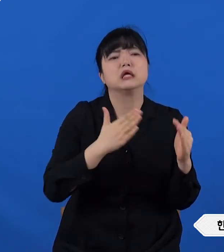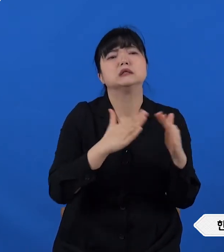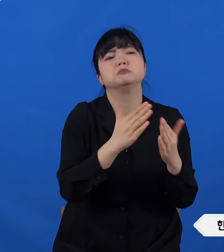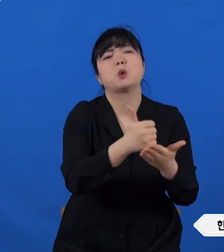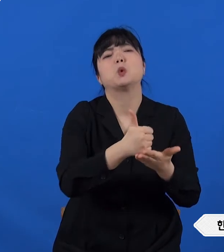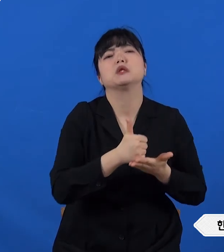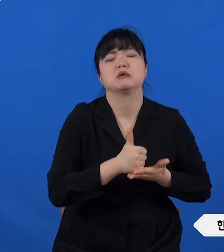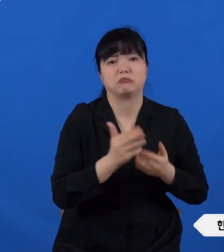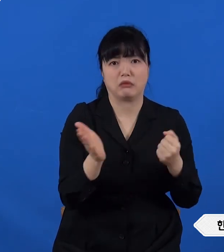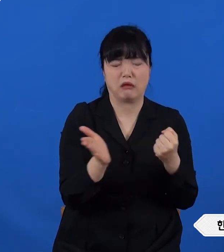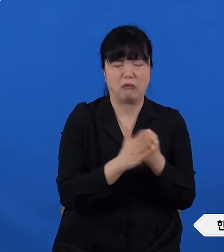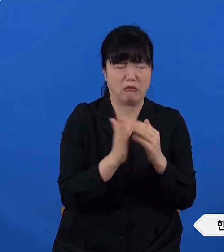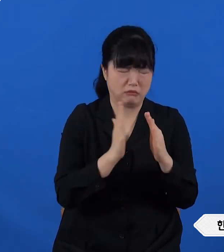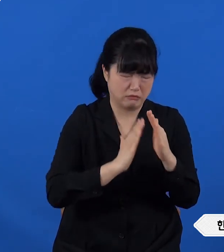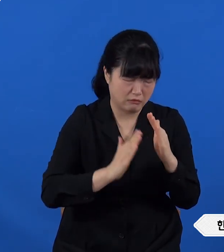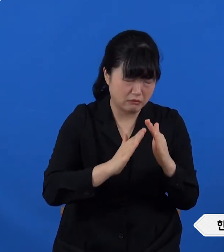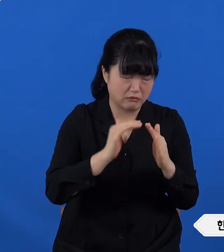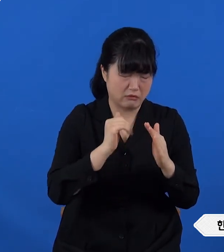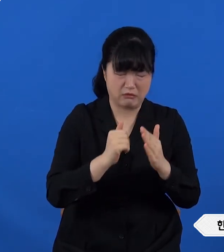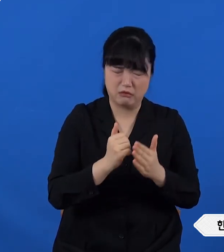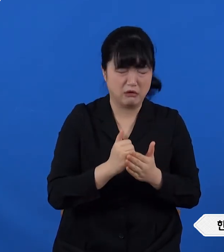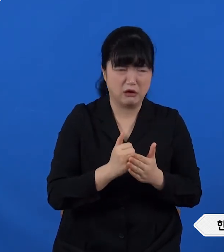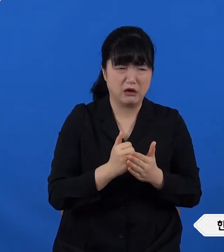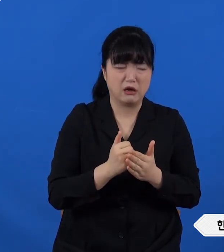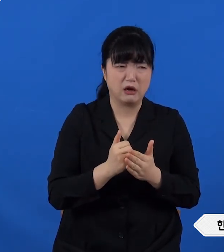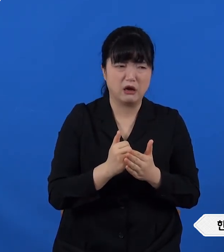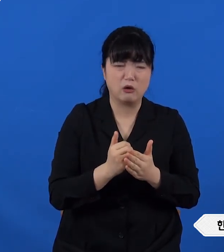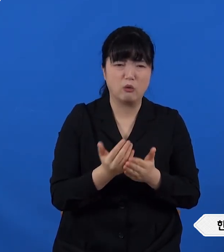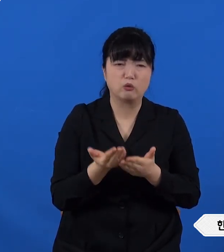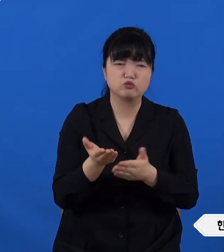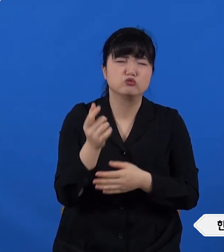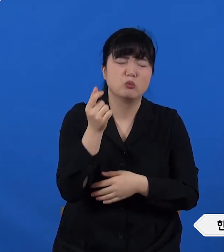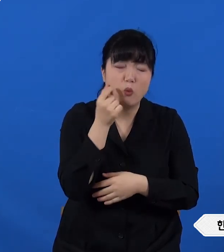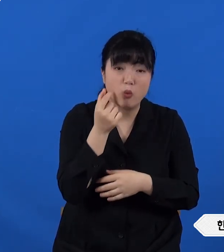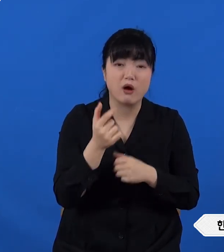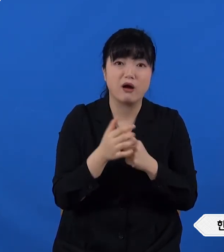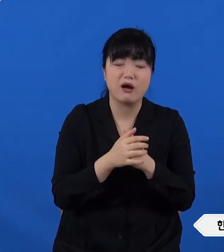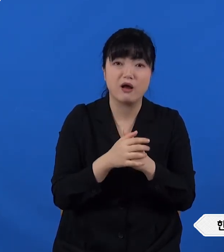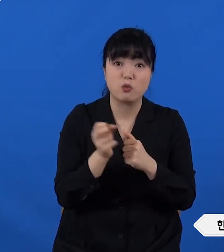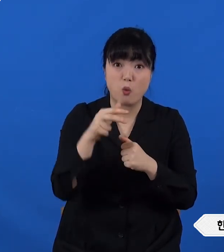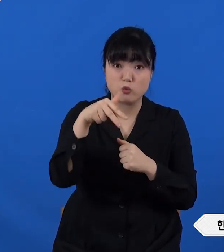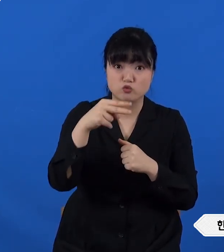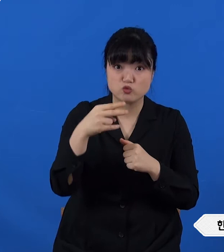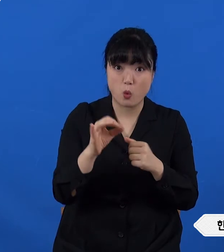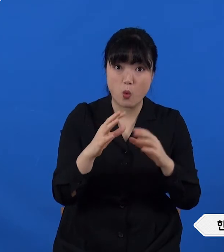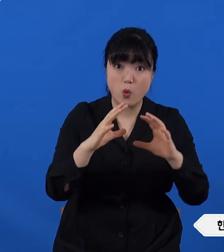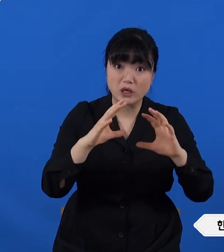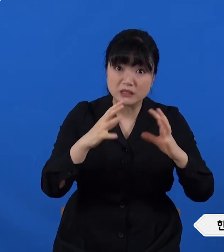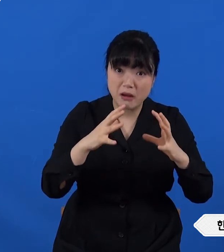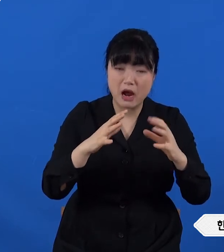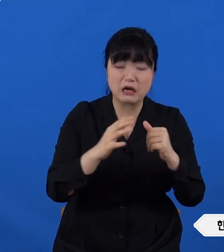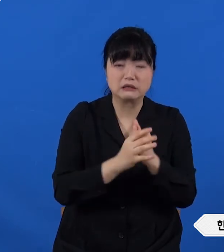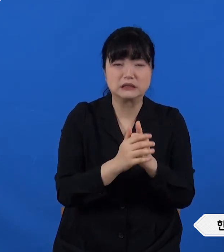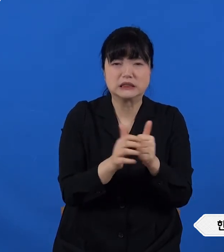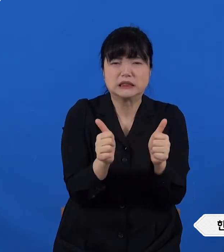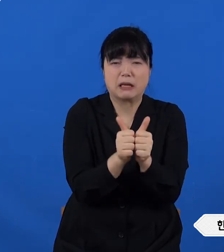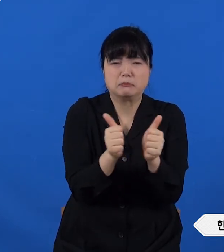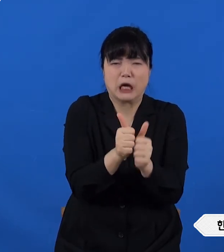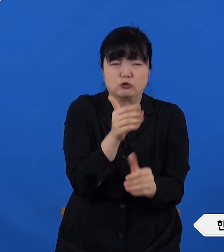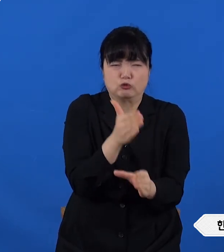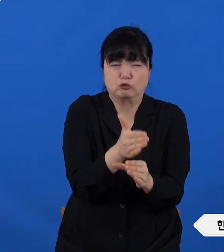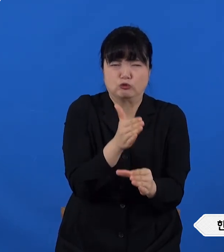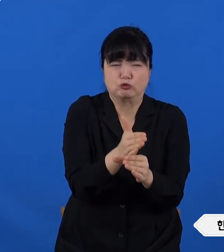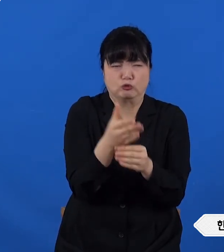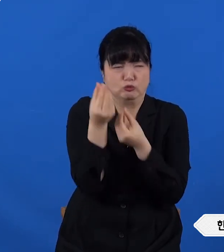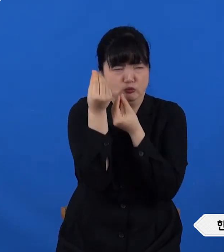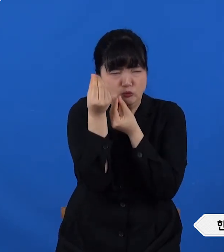때문에 절대로 내어줄 수가 없다는 것입니다. 또 중동 지방은 지독한 남성 중심